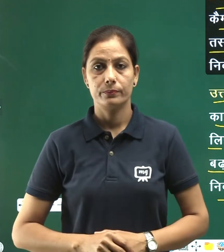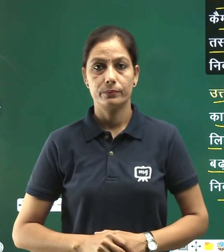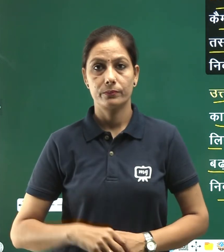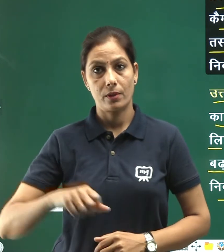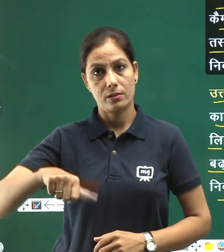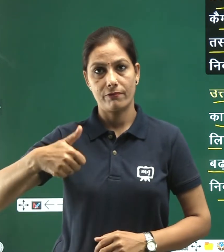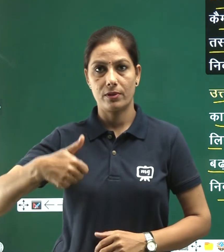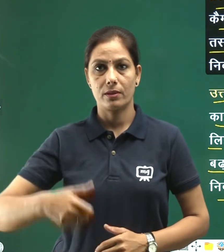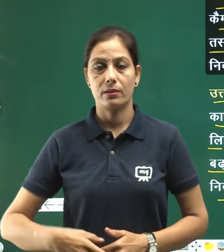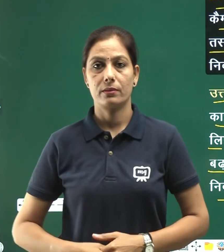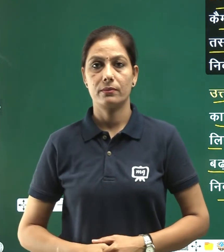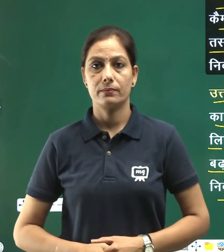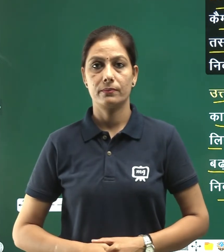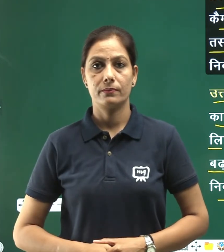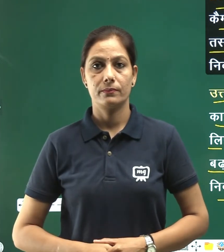सफल रहे।